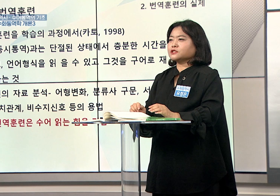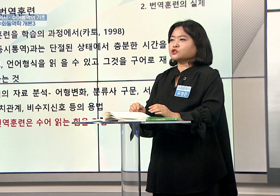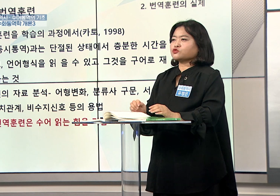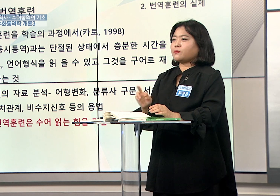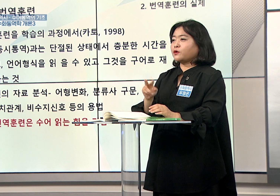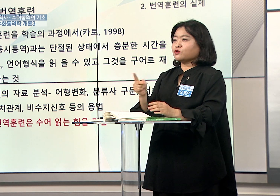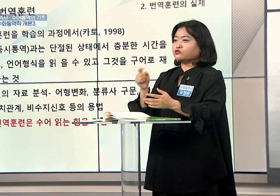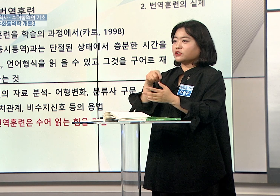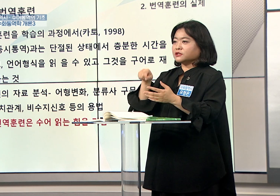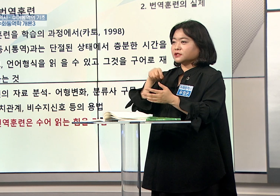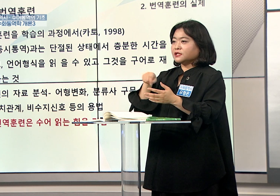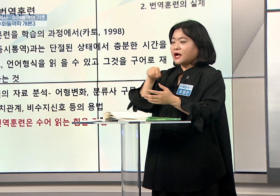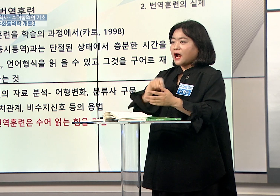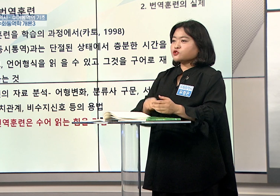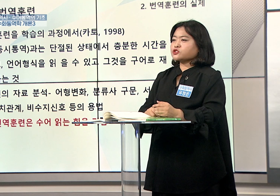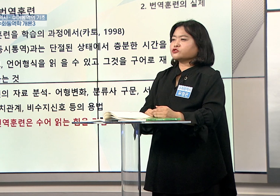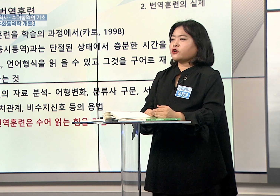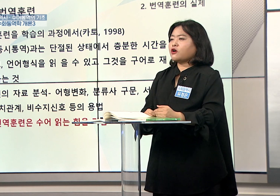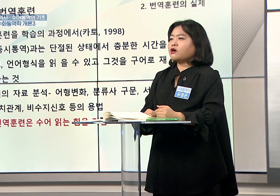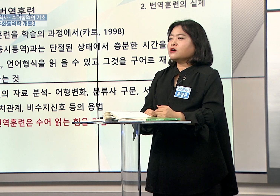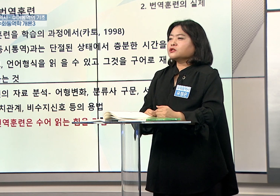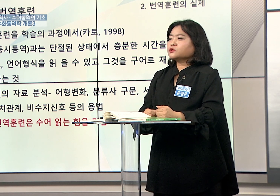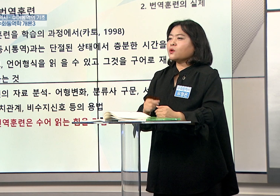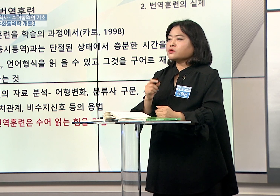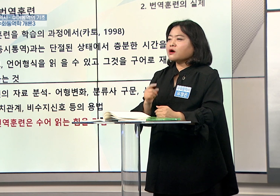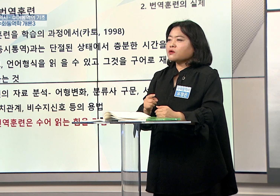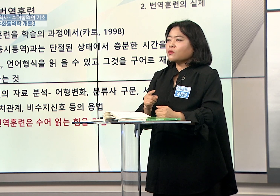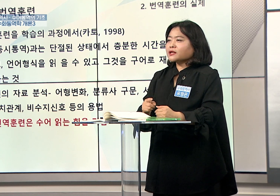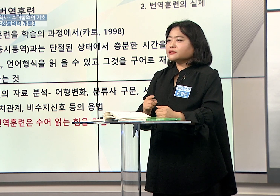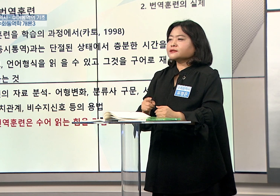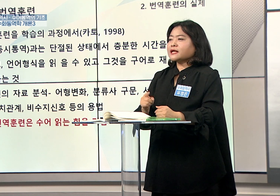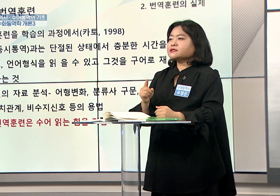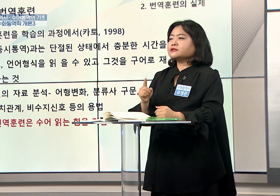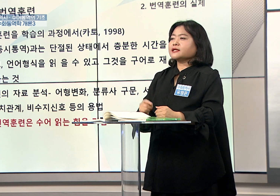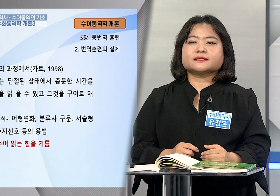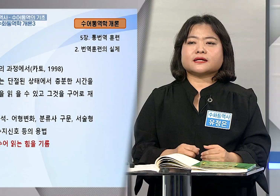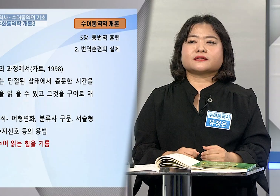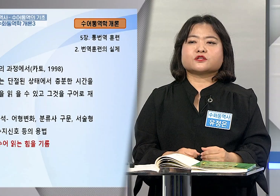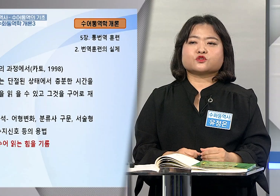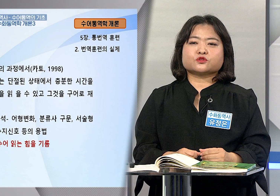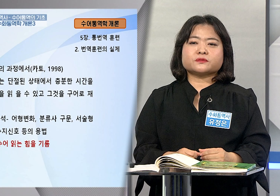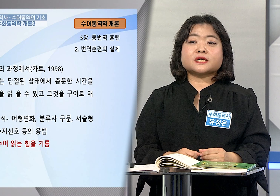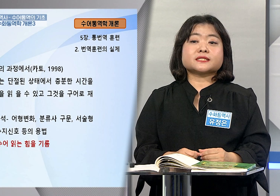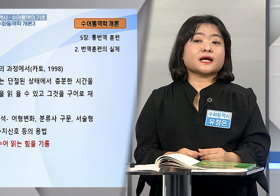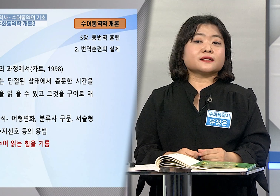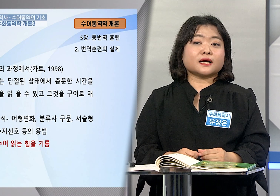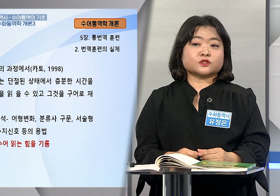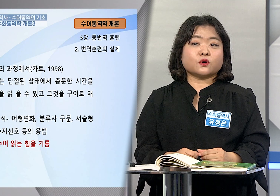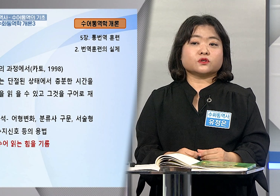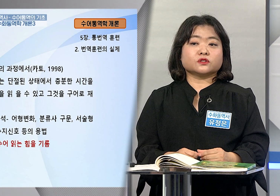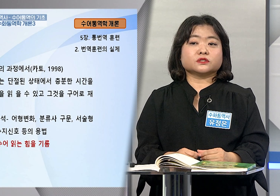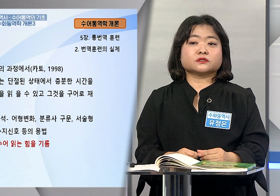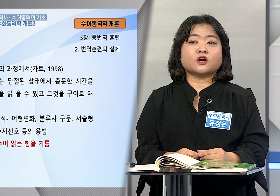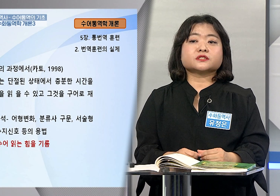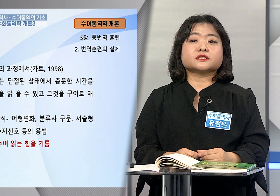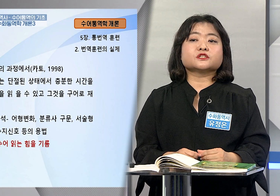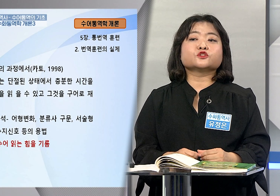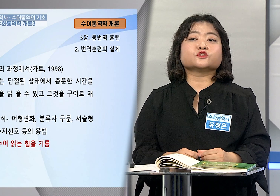우리는 수어 번역훈련을 할 수 있고요. 통역과는 단절된 상태에서 충분한 시간을 가지고 어느 형식을 읽을 수